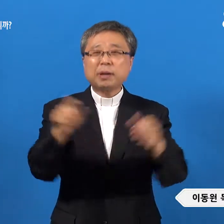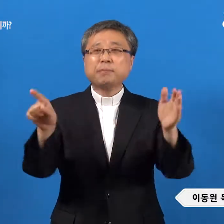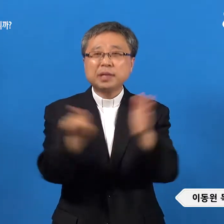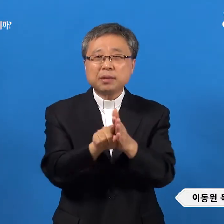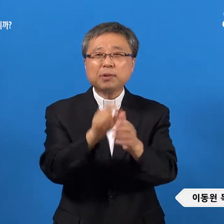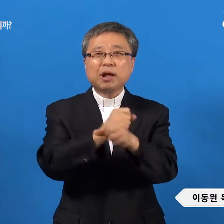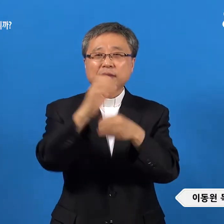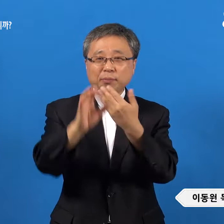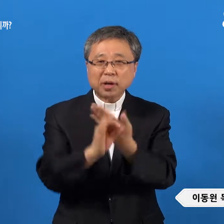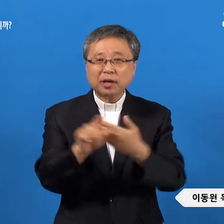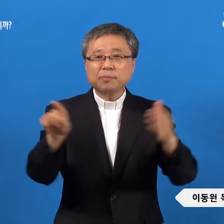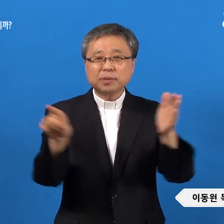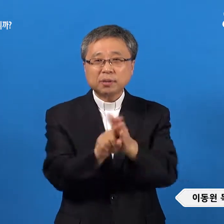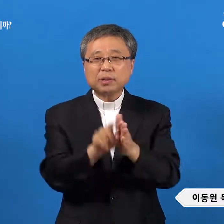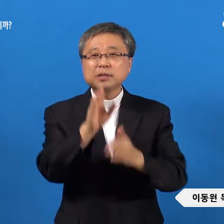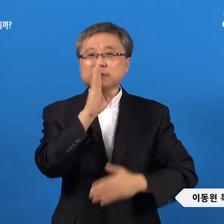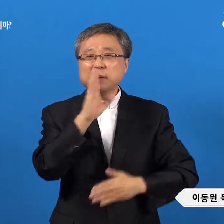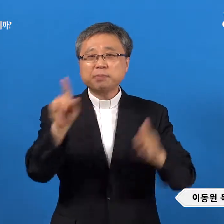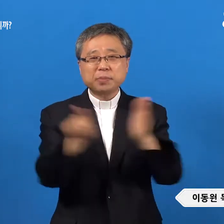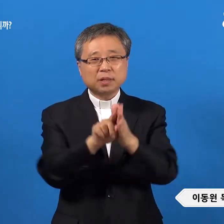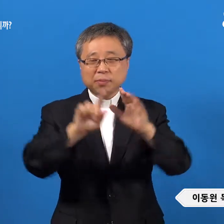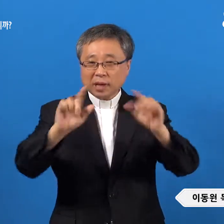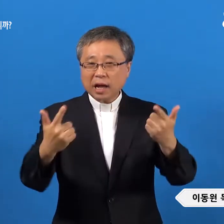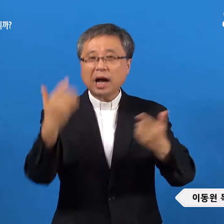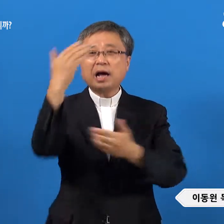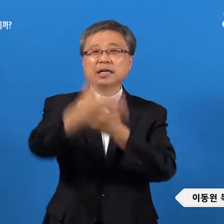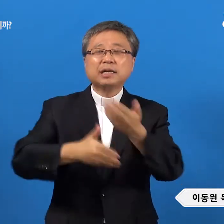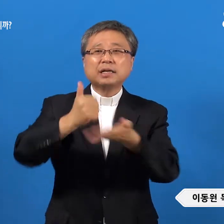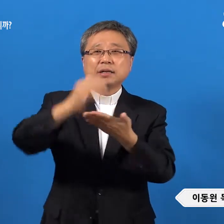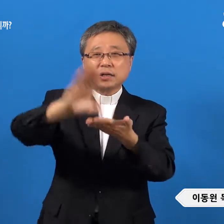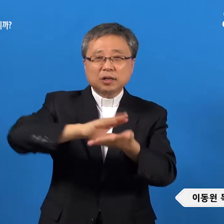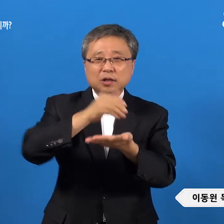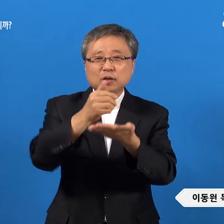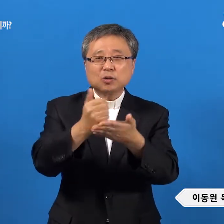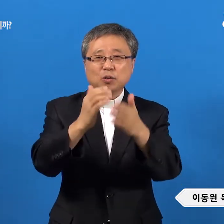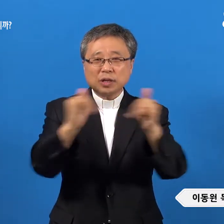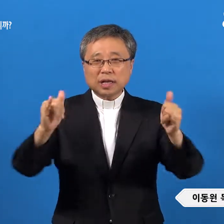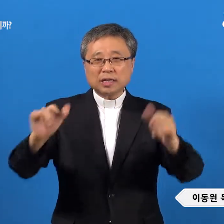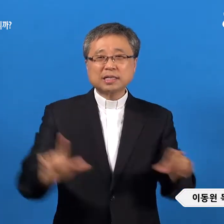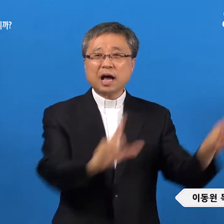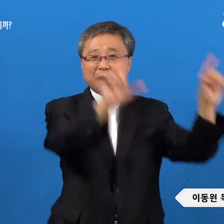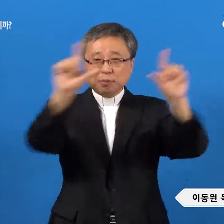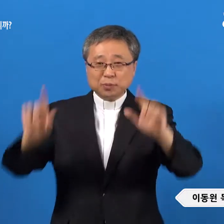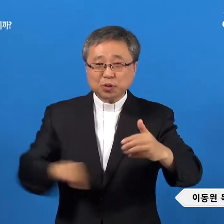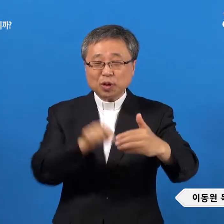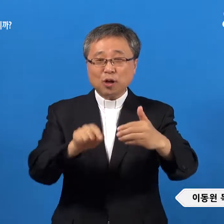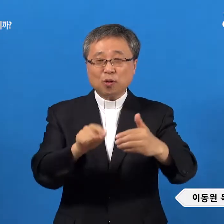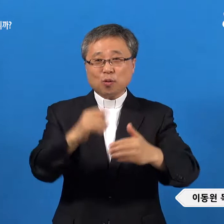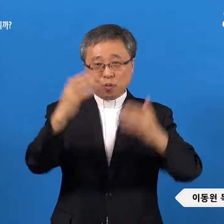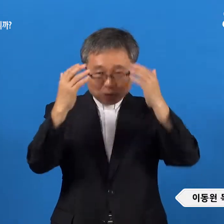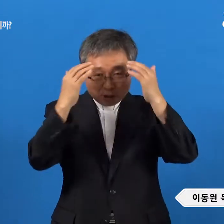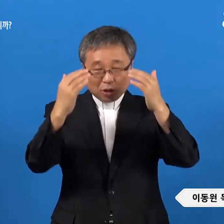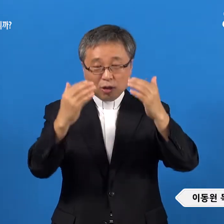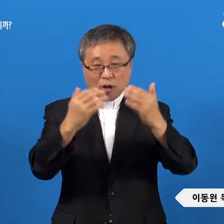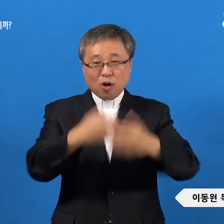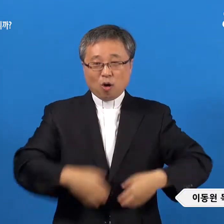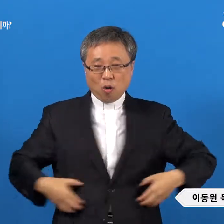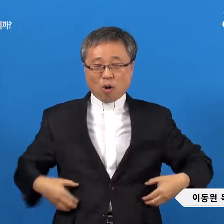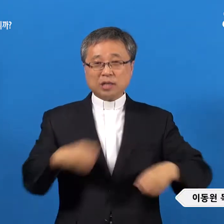믿음이라면 그 믿음은 참 믿음이 아닙니다. 하나님이 그리스도인의 삶 속에 고난을 허용하시는 한 중요한 이유가 있다면